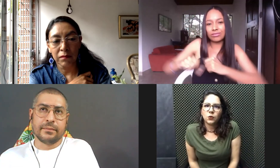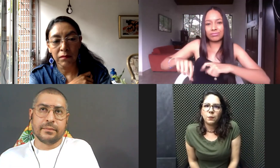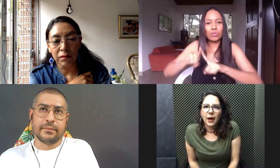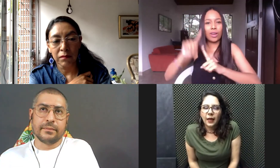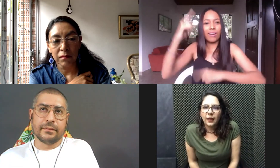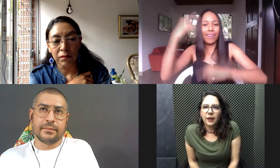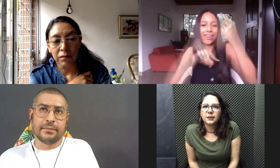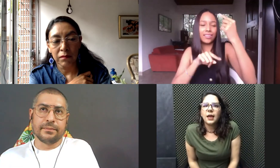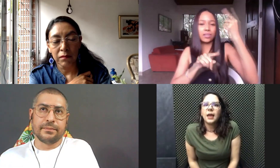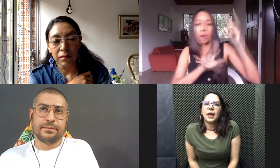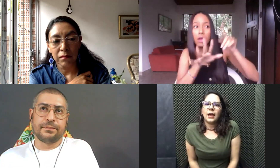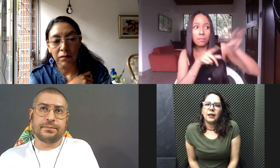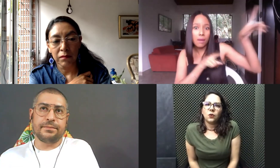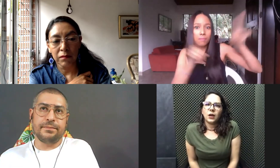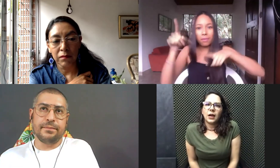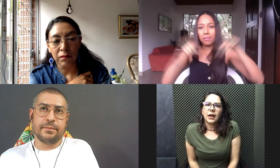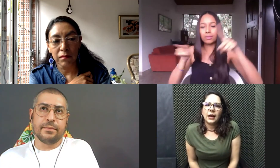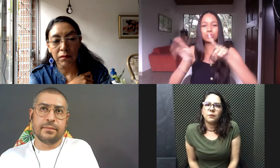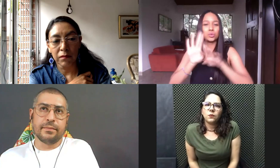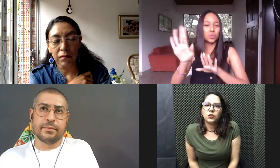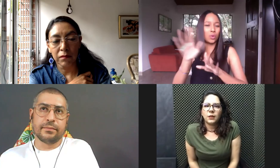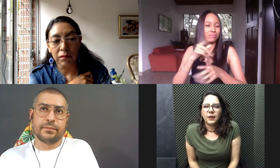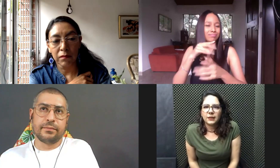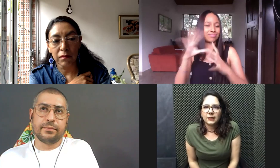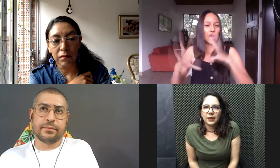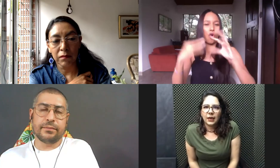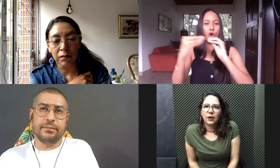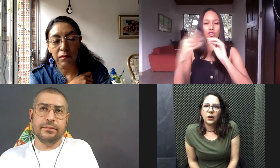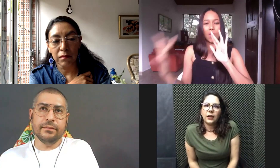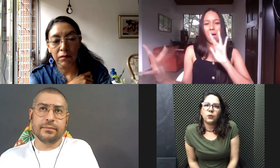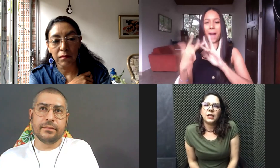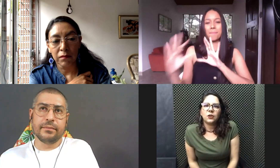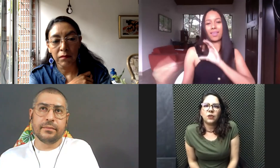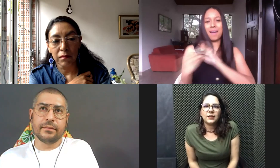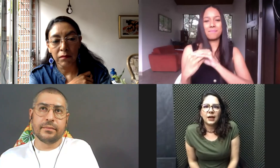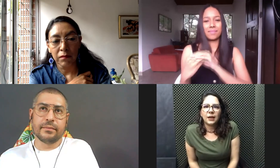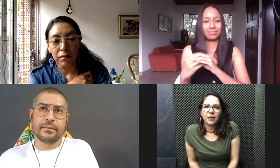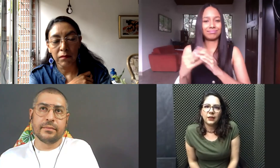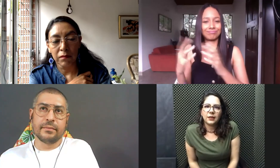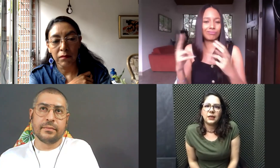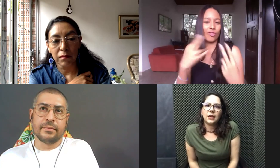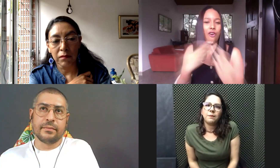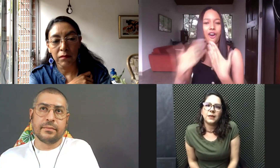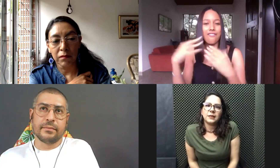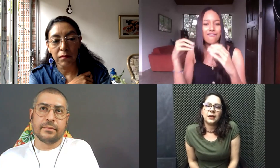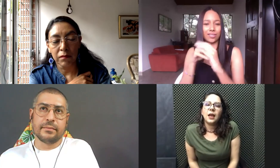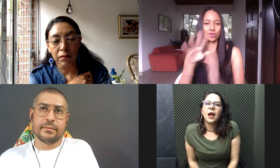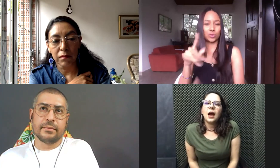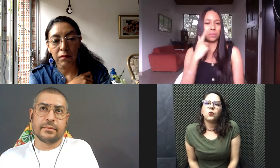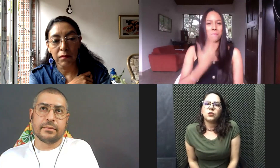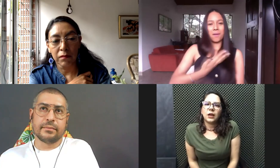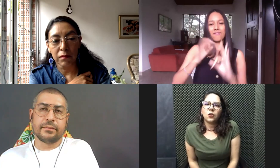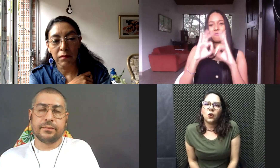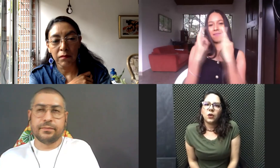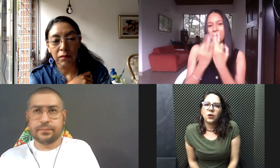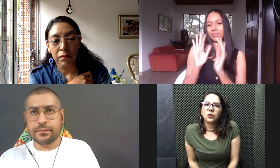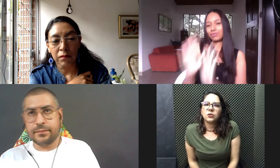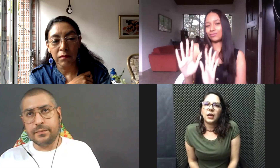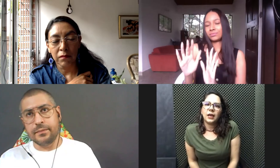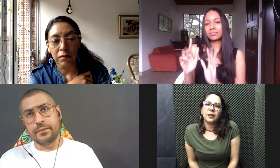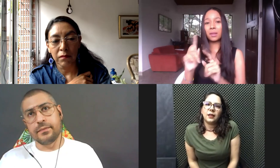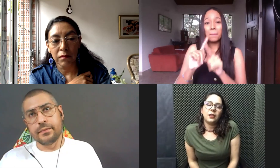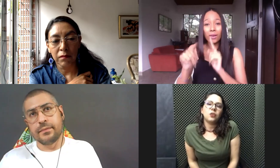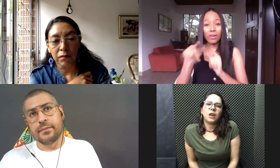los padres, toca muchas veces que utilicen otras herramientas y empiecen a ajustar